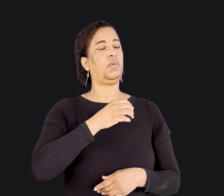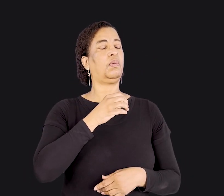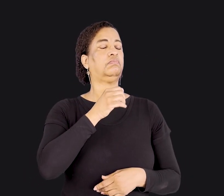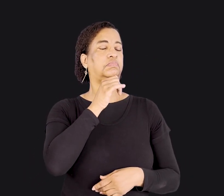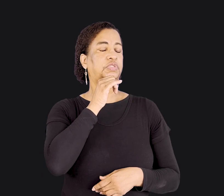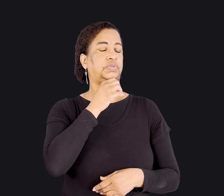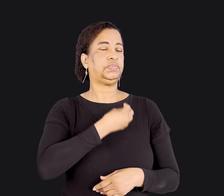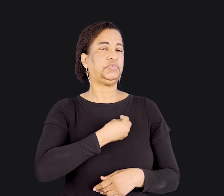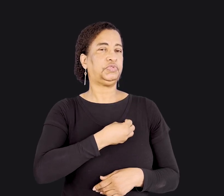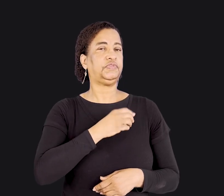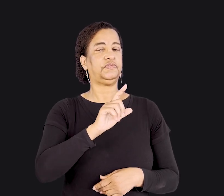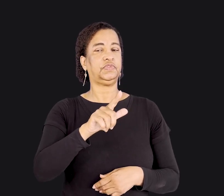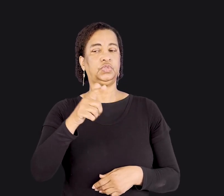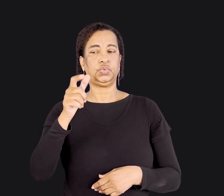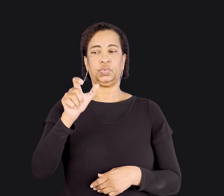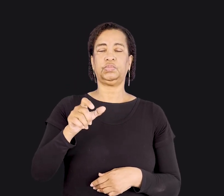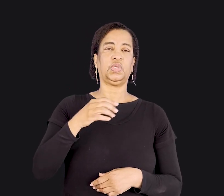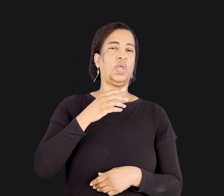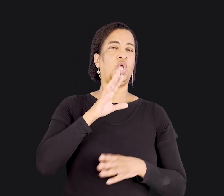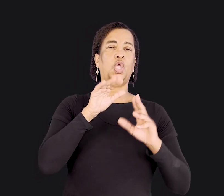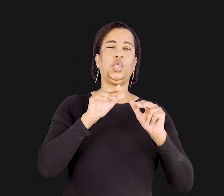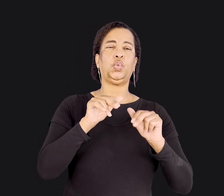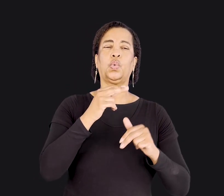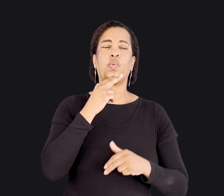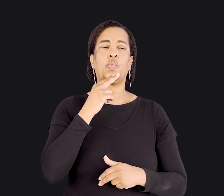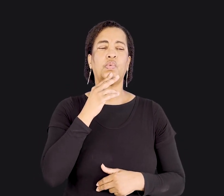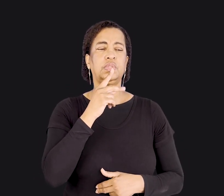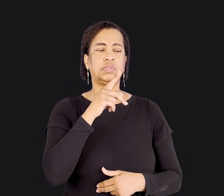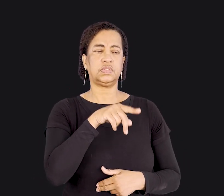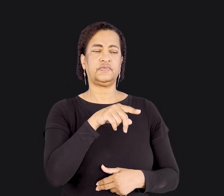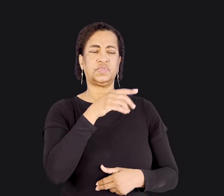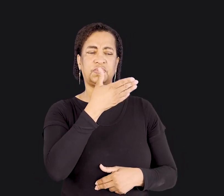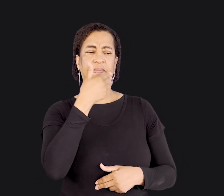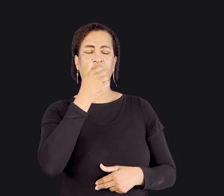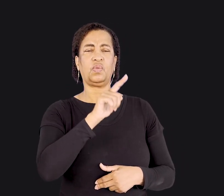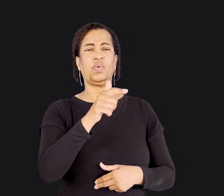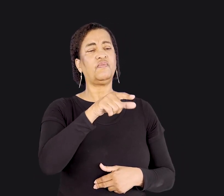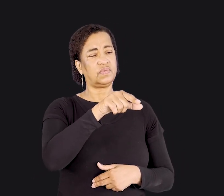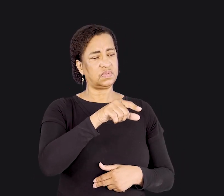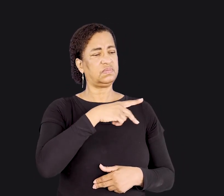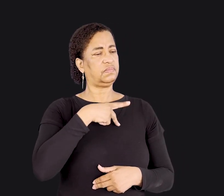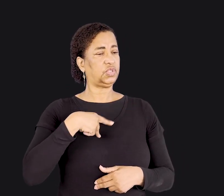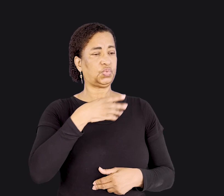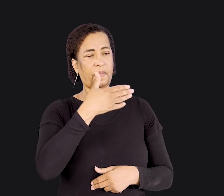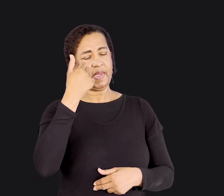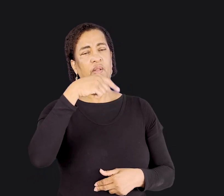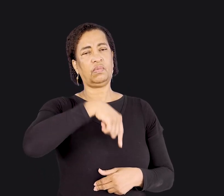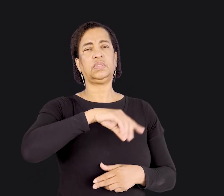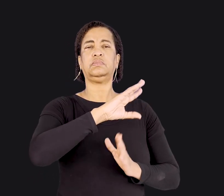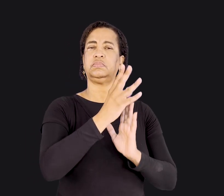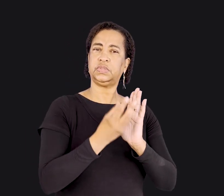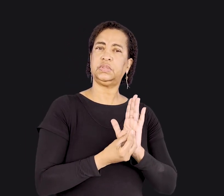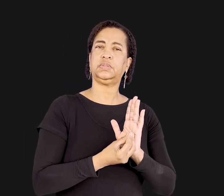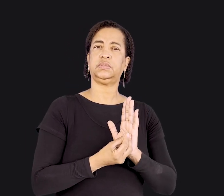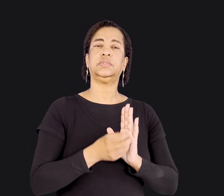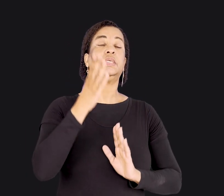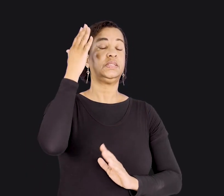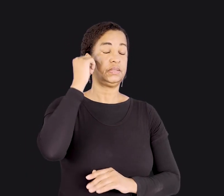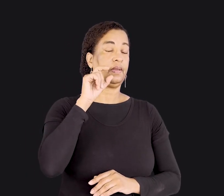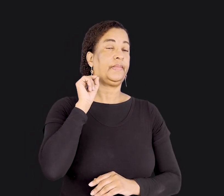que conheço. Nunca conheci alguém tão consagrado como você. Você é o melhor pastor que esta igreja já teve. Você sabia que isso também